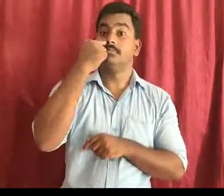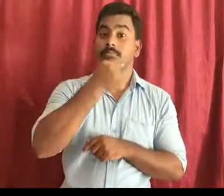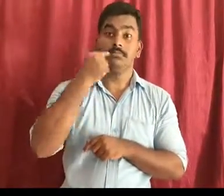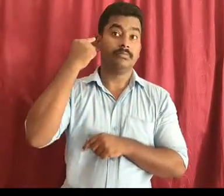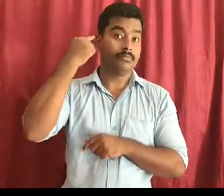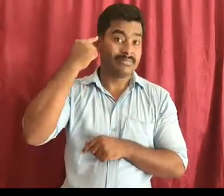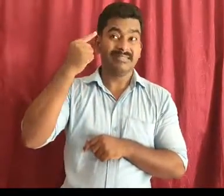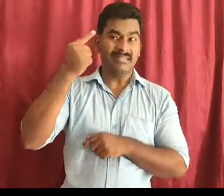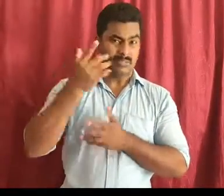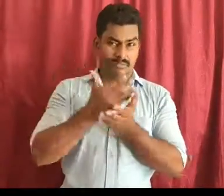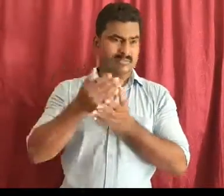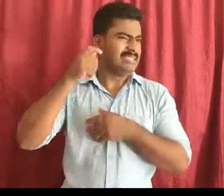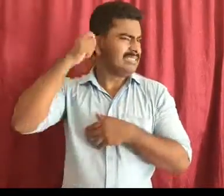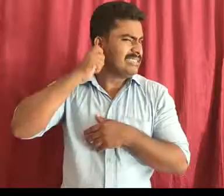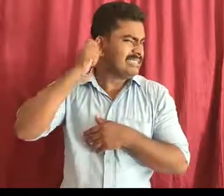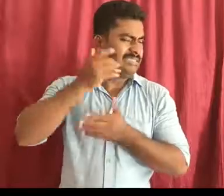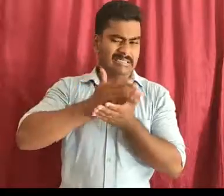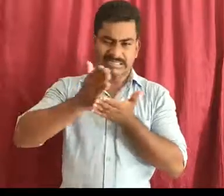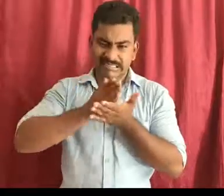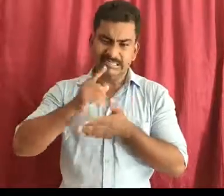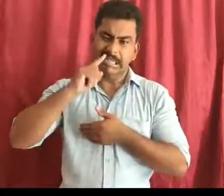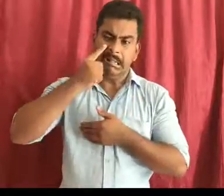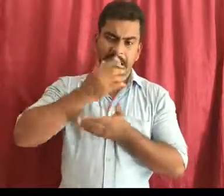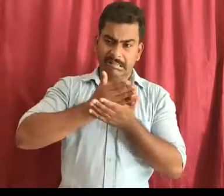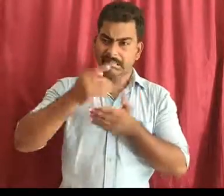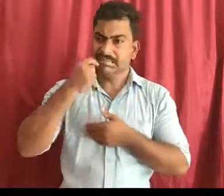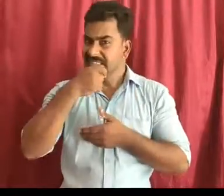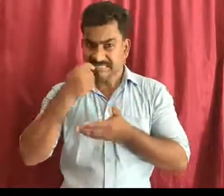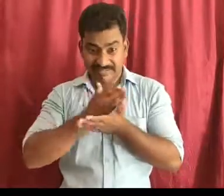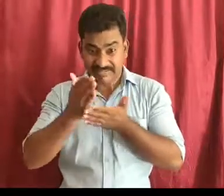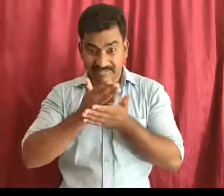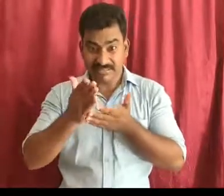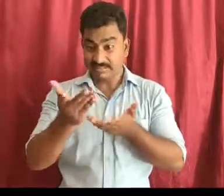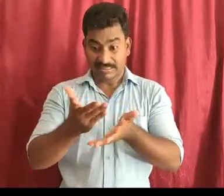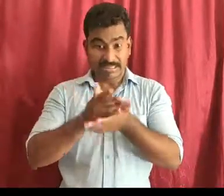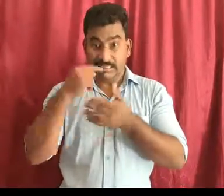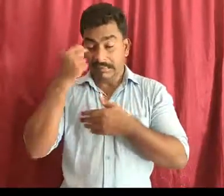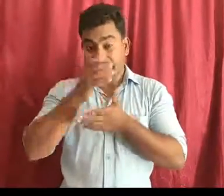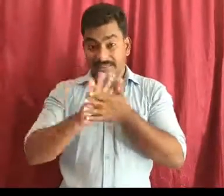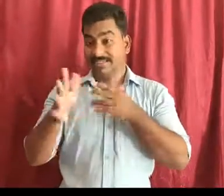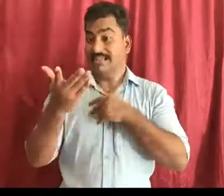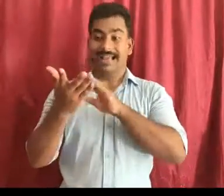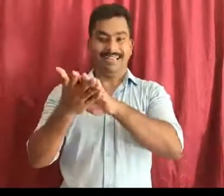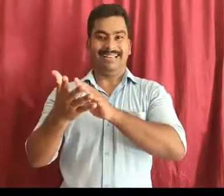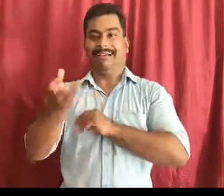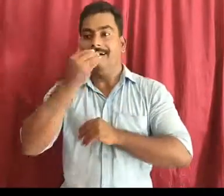മൂക്കോ കണ്ണോ ചെവിയോ വായോ വൃത്തിയാക്കിയതിന് ശേഷം കൈകൾ സോപ്പ് ഉപയോഗിച്ച് വൃത്തിയായി കഴുകുക.